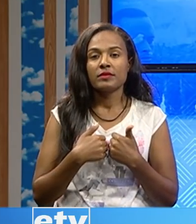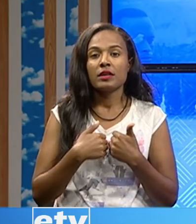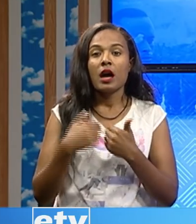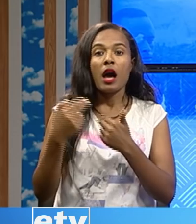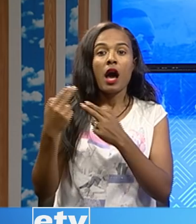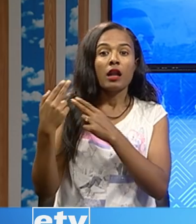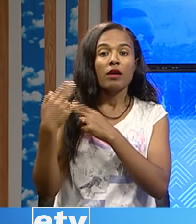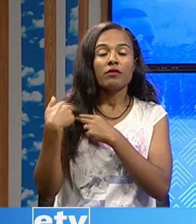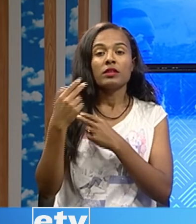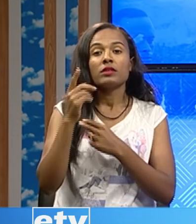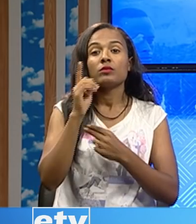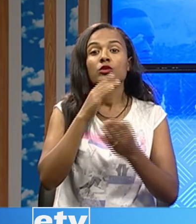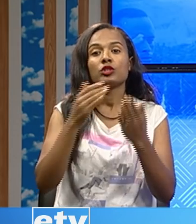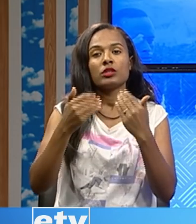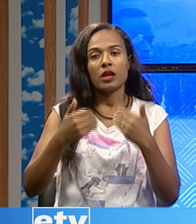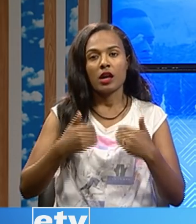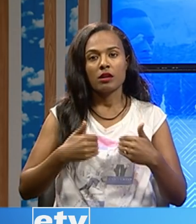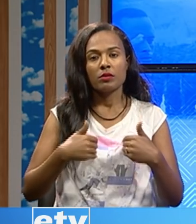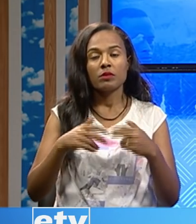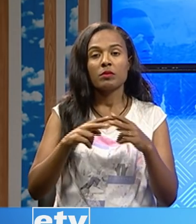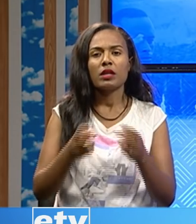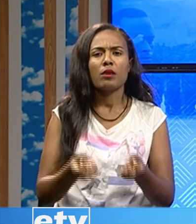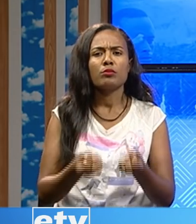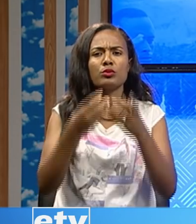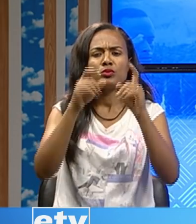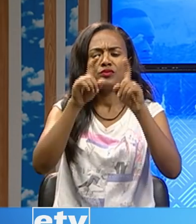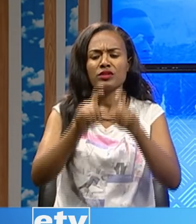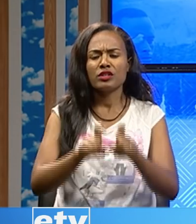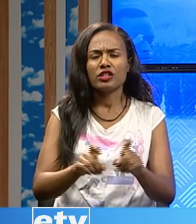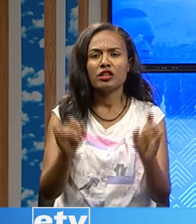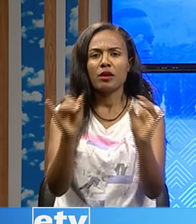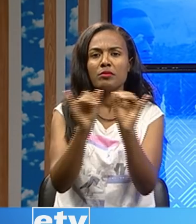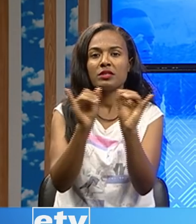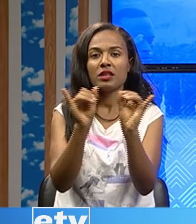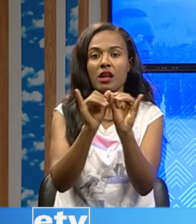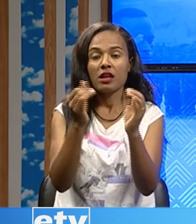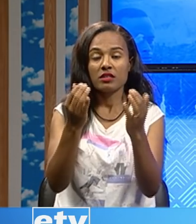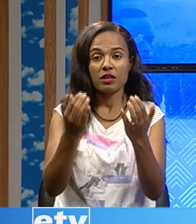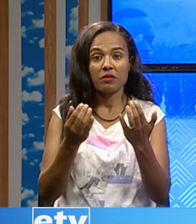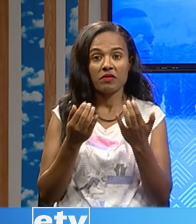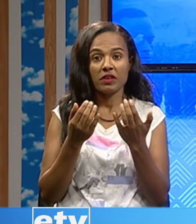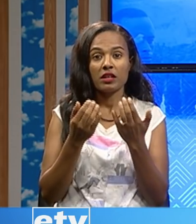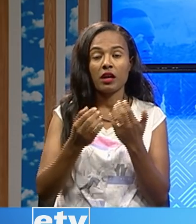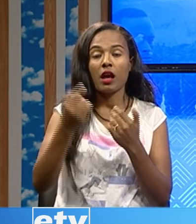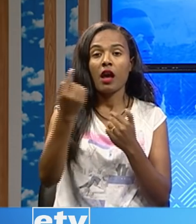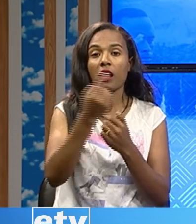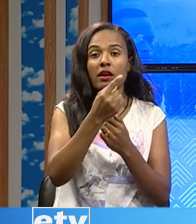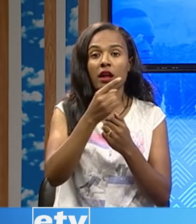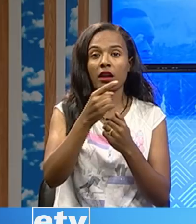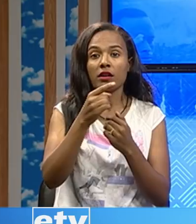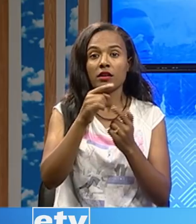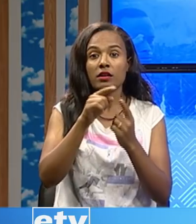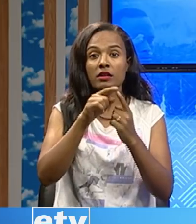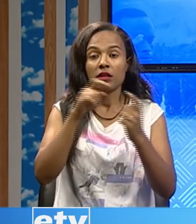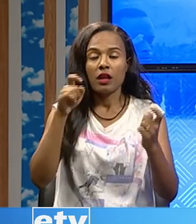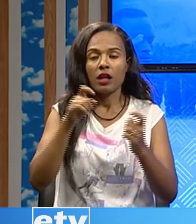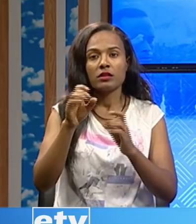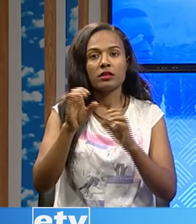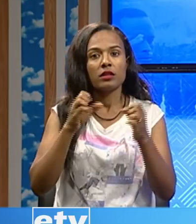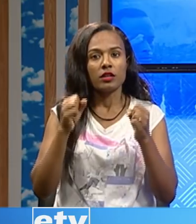ሐላፊነት ደግሞ ችግር አለበት በጣም ብዙ ፍተሻ መዘና ስለሚፈልግ በአንዳንድ ጣላት ታቅፈም ልትቀጥል